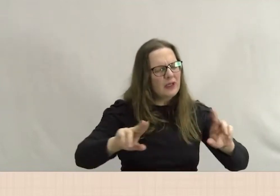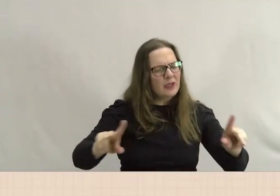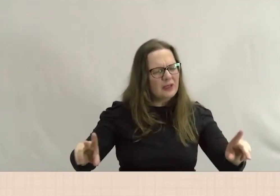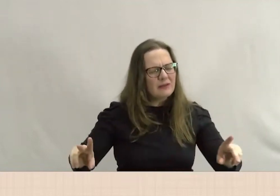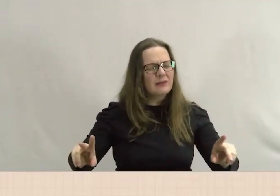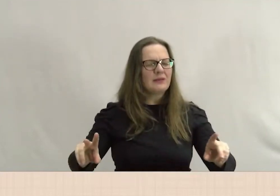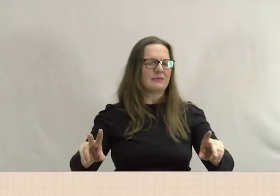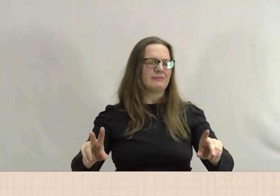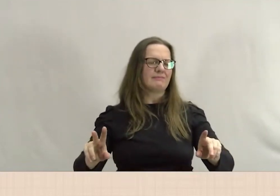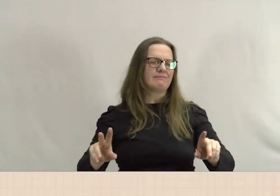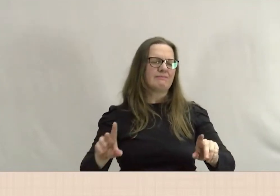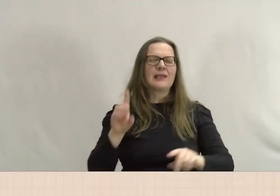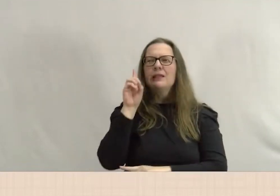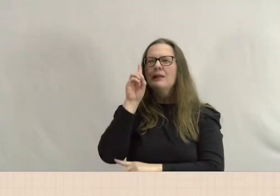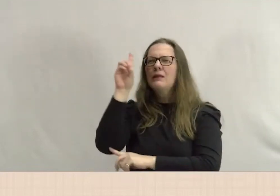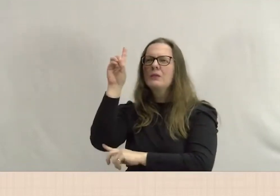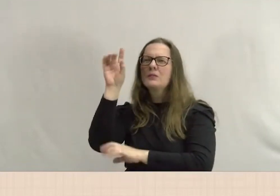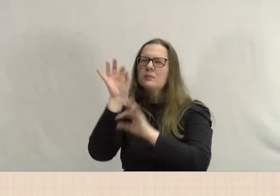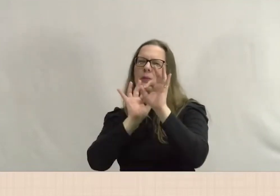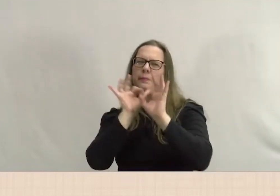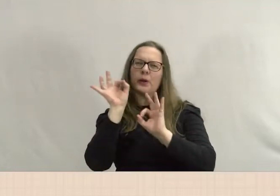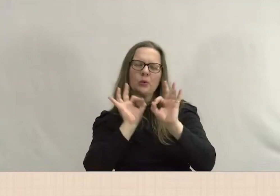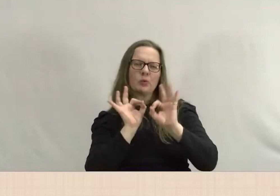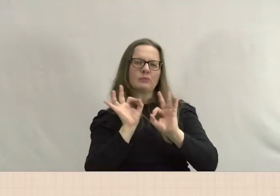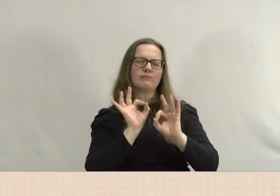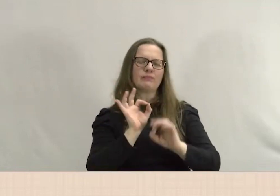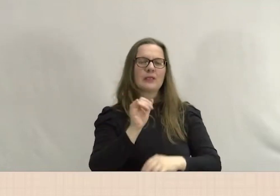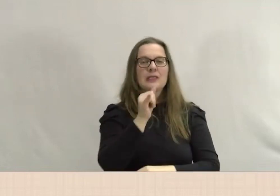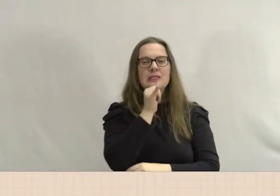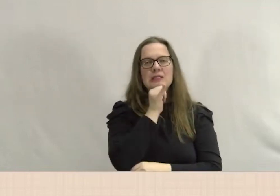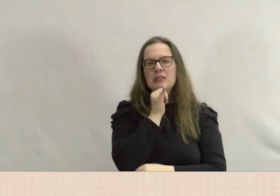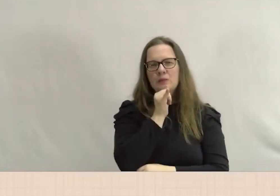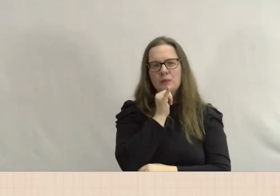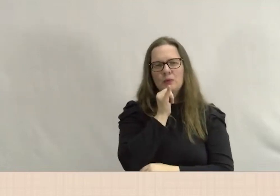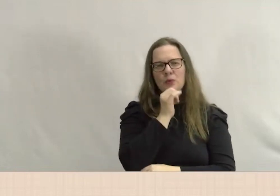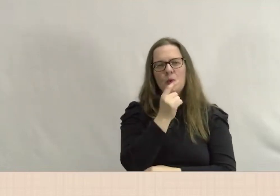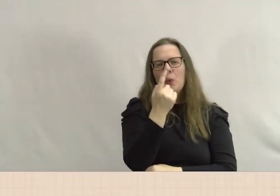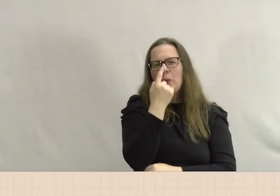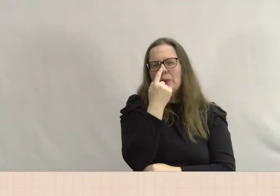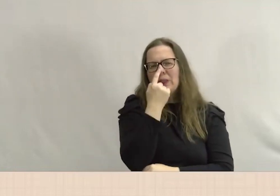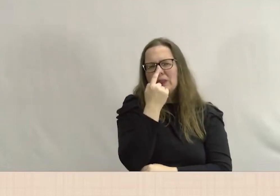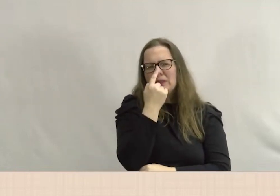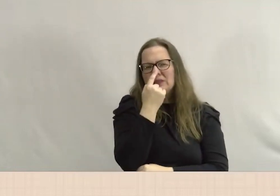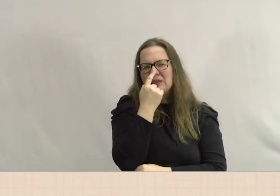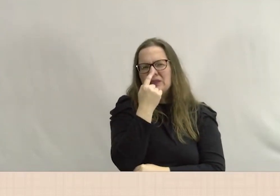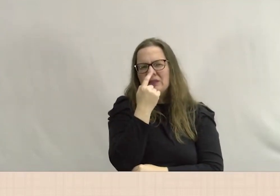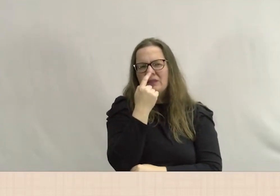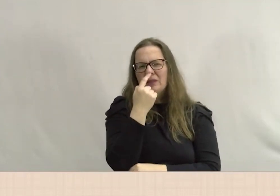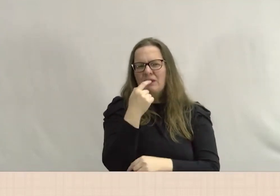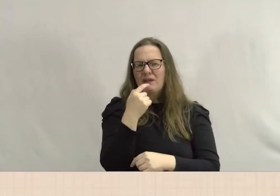Não adianta o nariz querer ter inveja da boca,